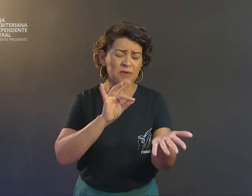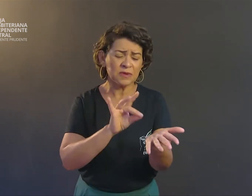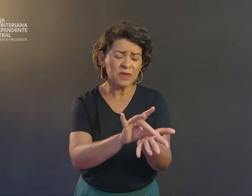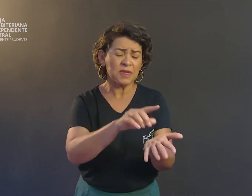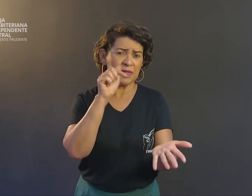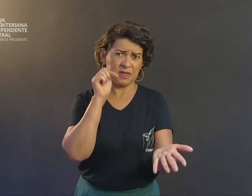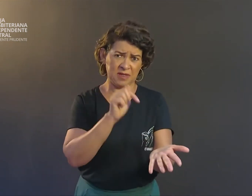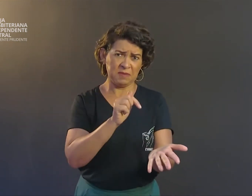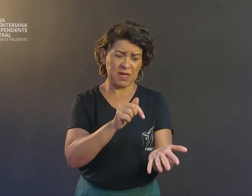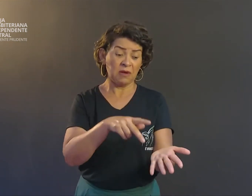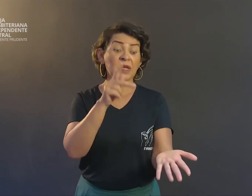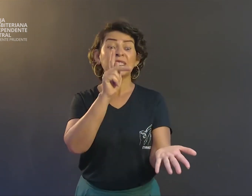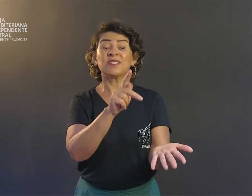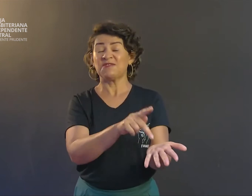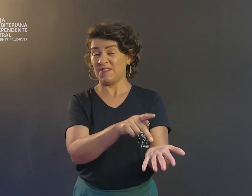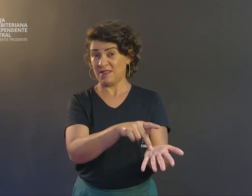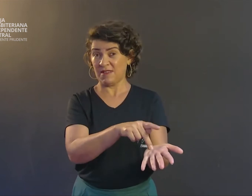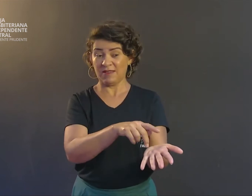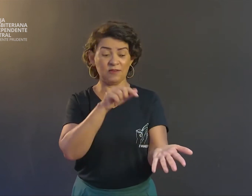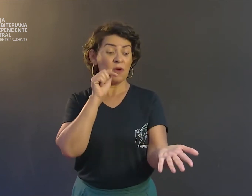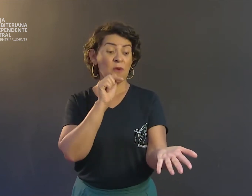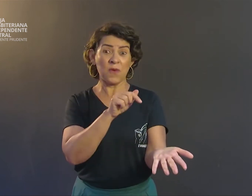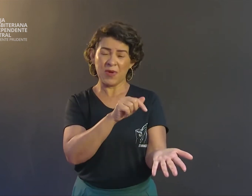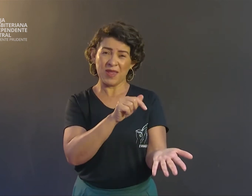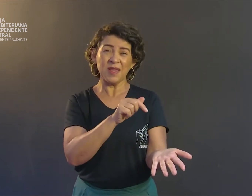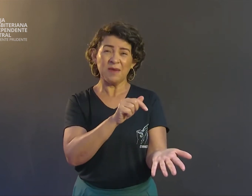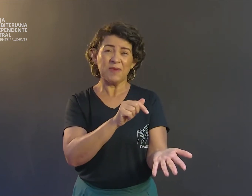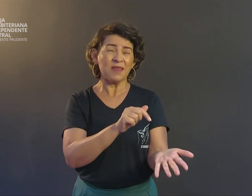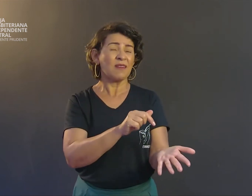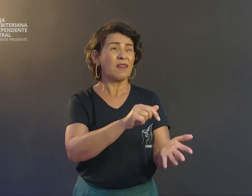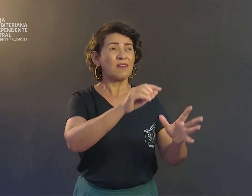um ser espiritual que, de maneira dissimulada,